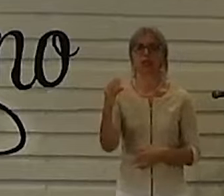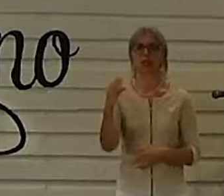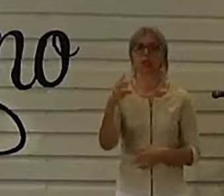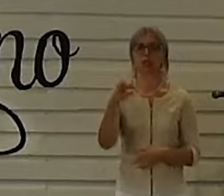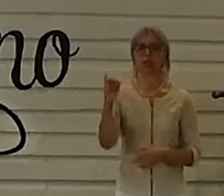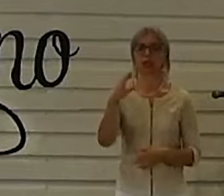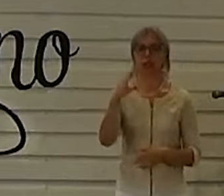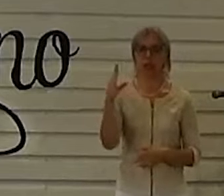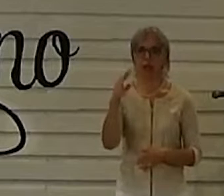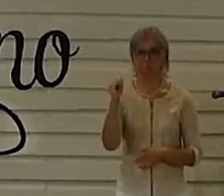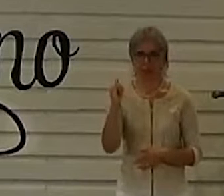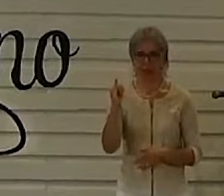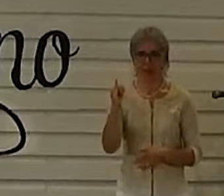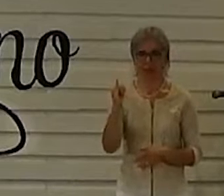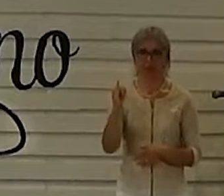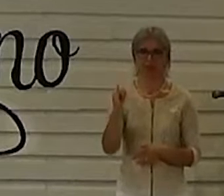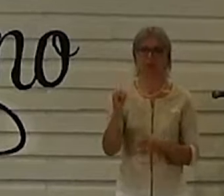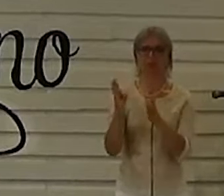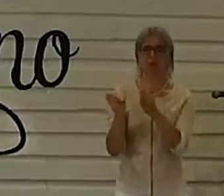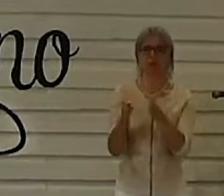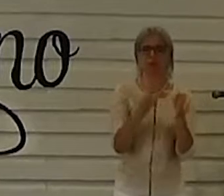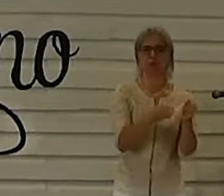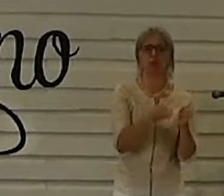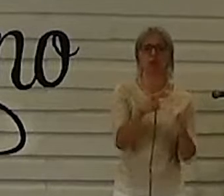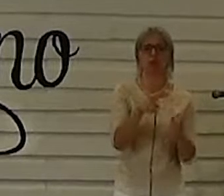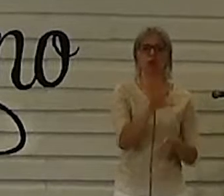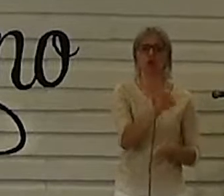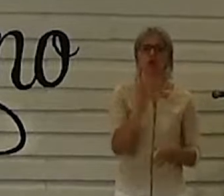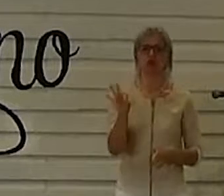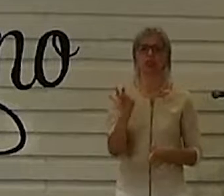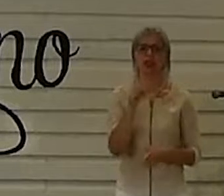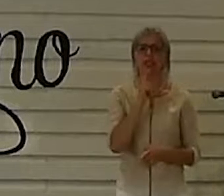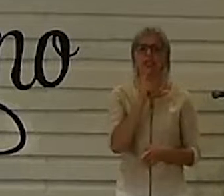quanti conoscono dei cristiani che sono scribi e farisei?